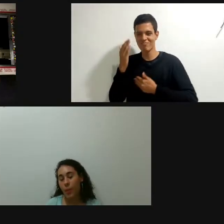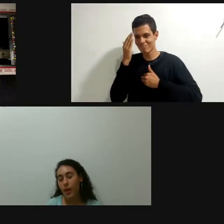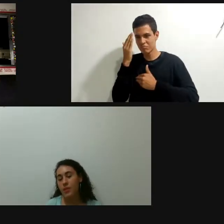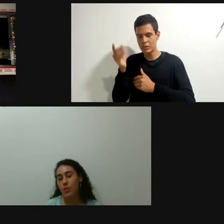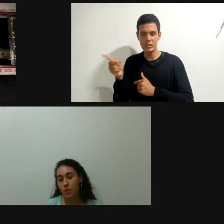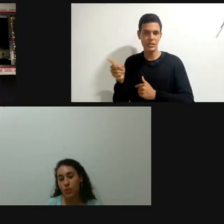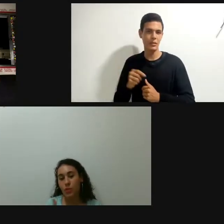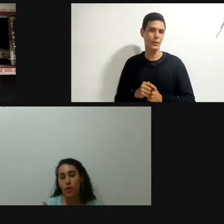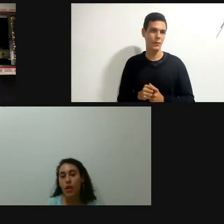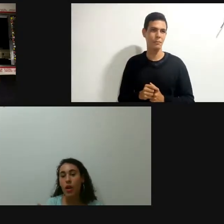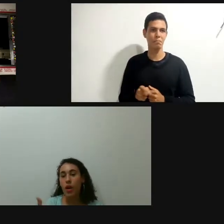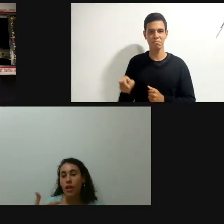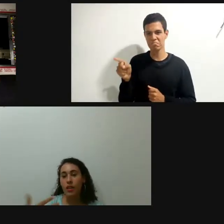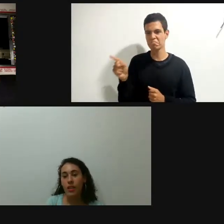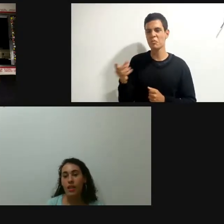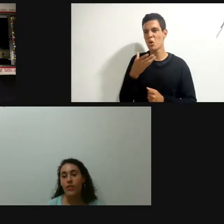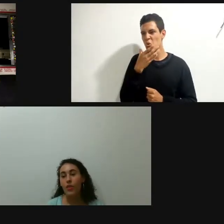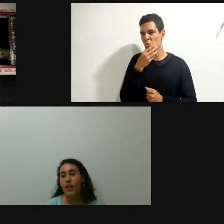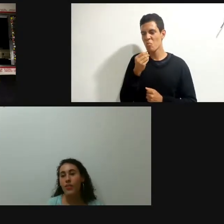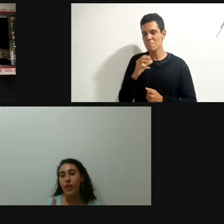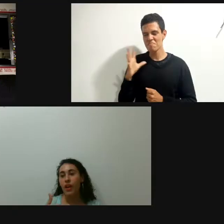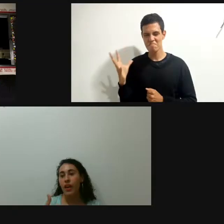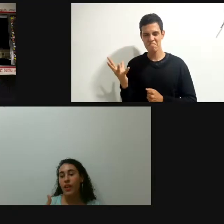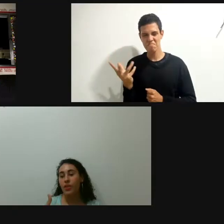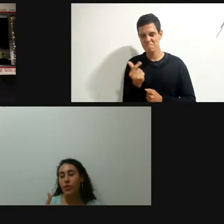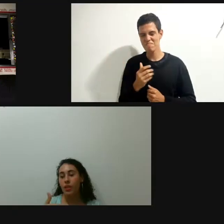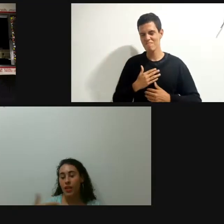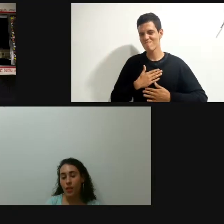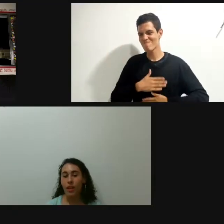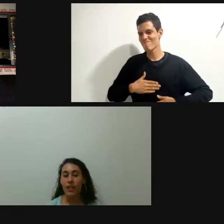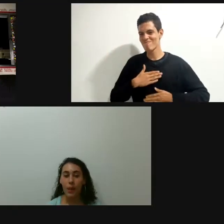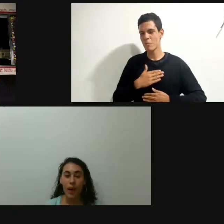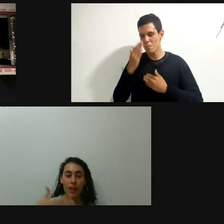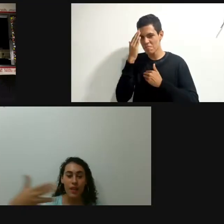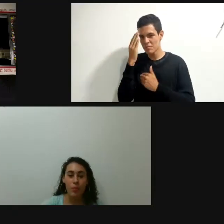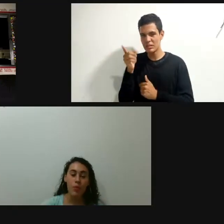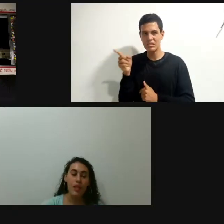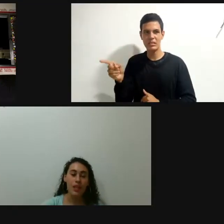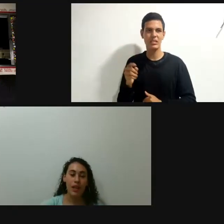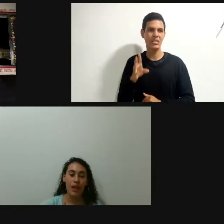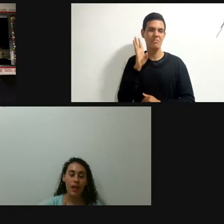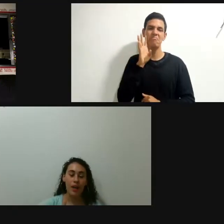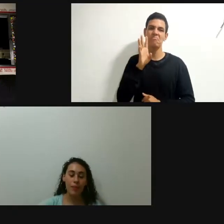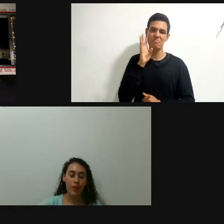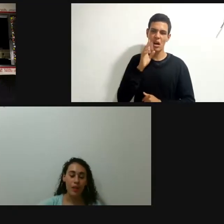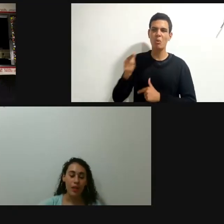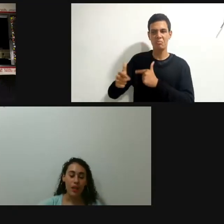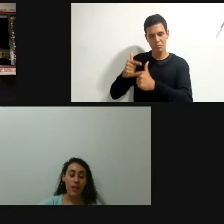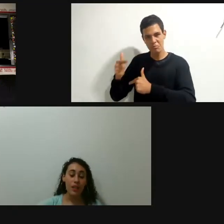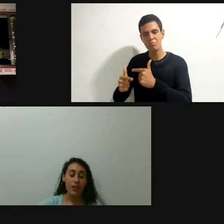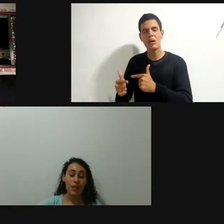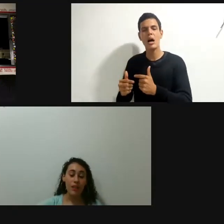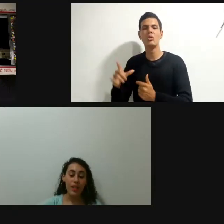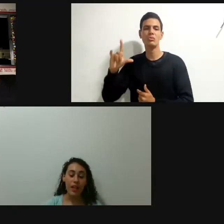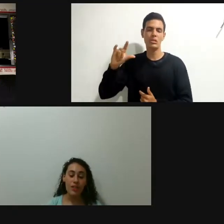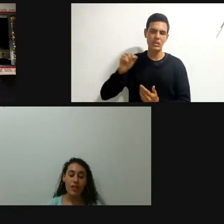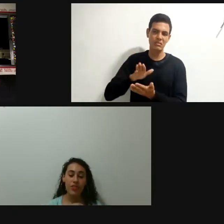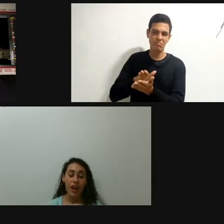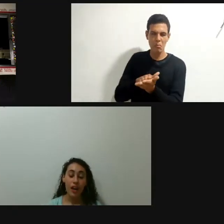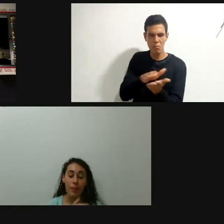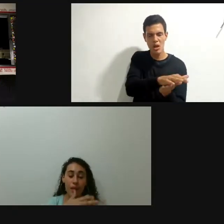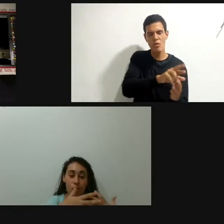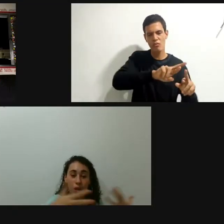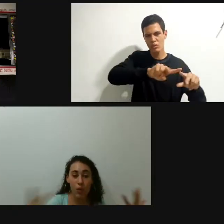um rapaz muito incrível, naquilo que ele trabalha, ele publica, na verdade,